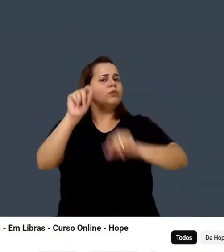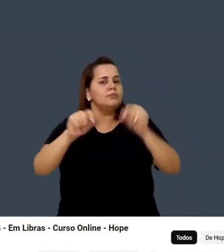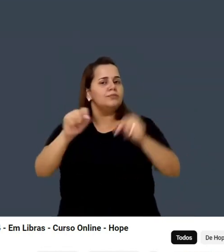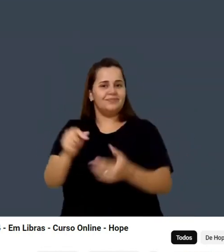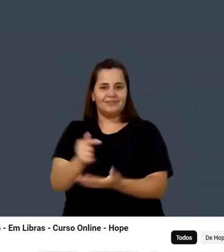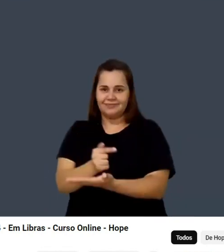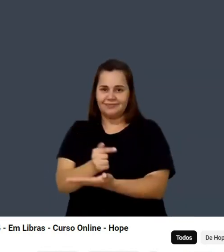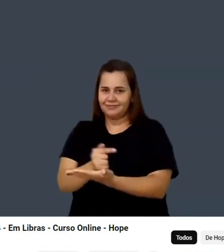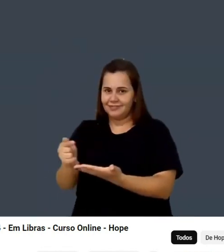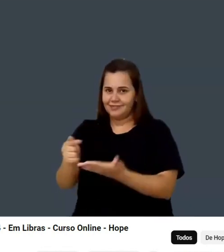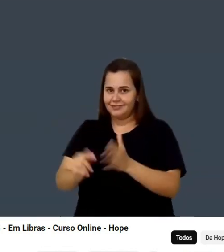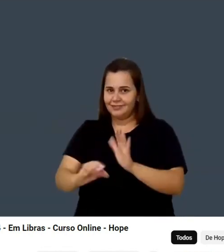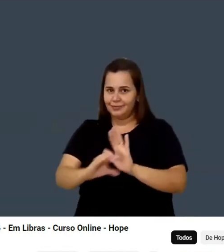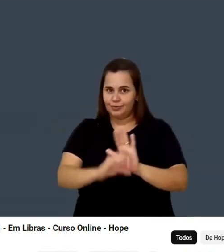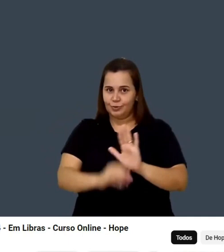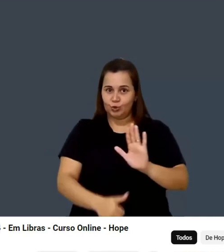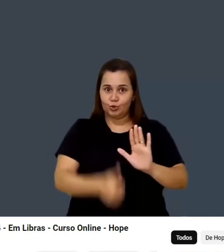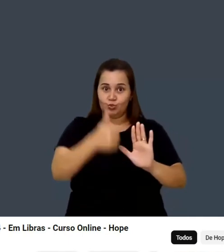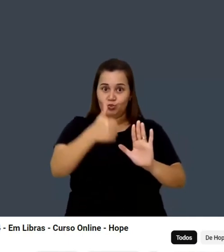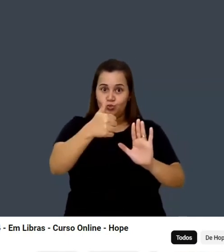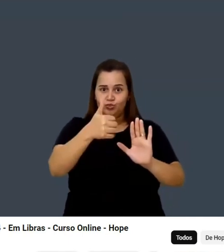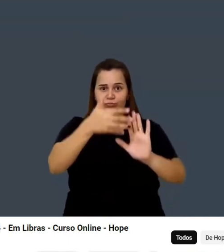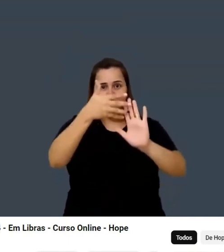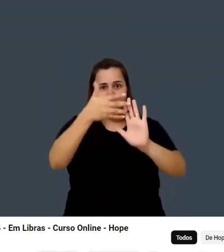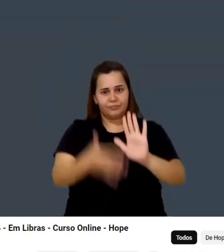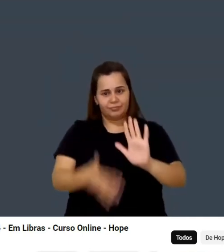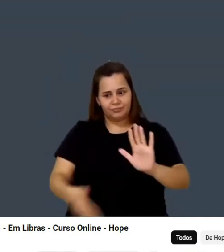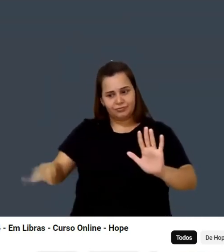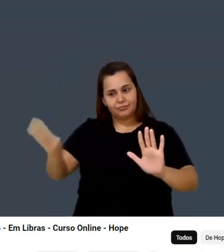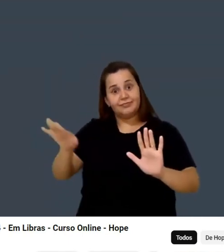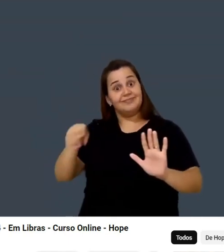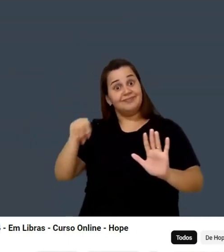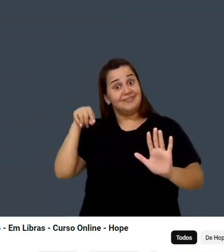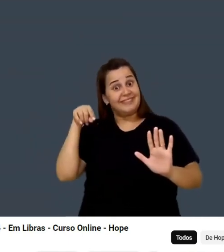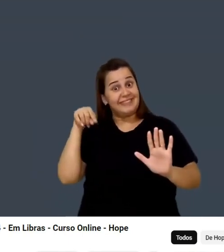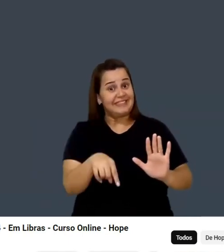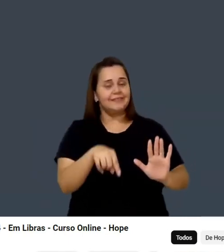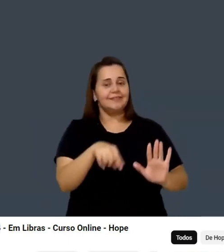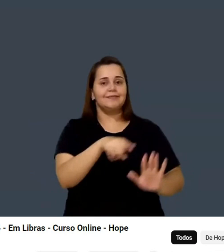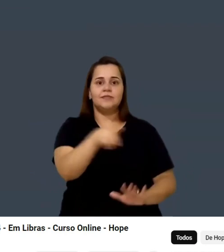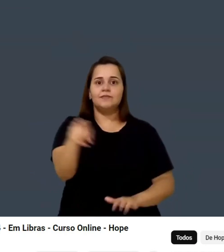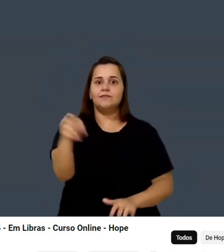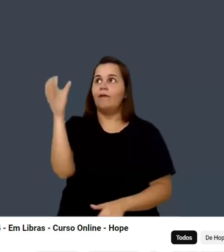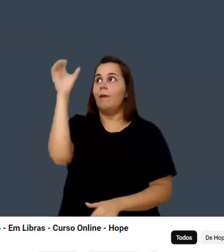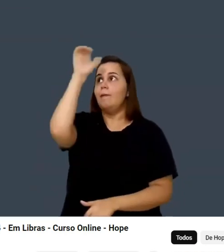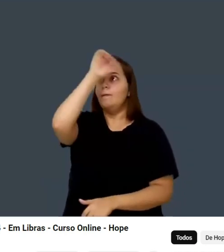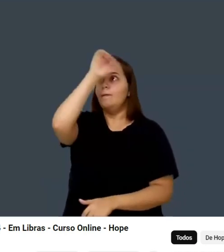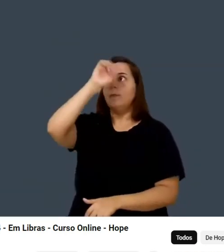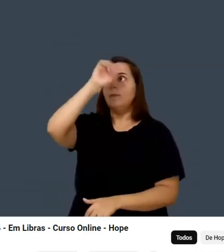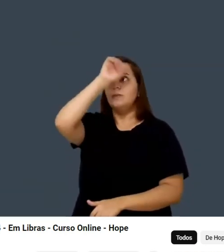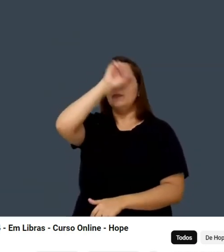vamos estudar a palavra de Deus. O que é Gênesis? Então, no capítulo